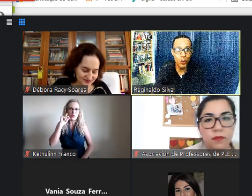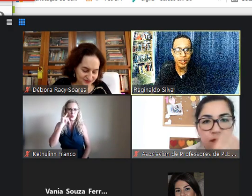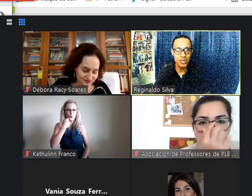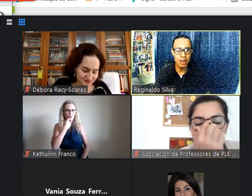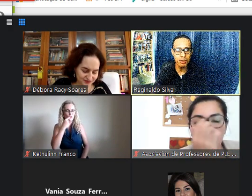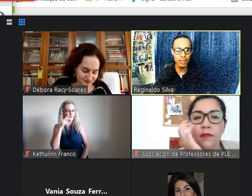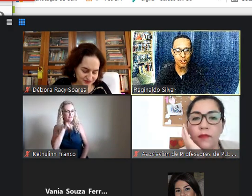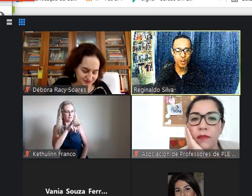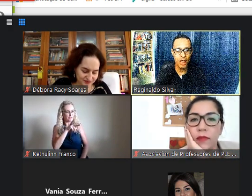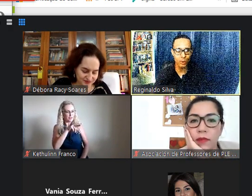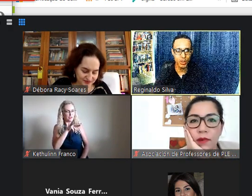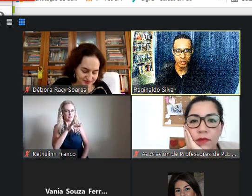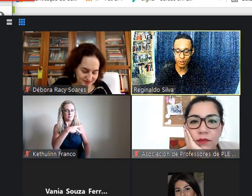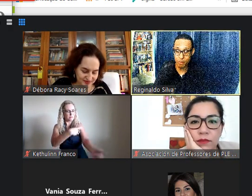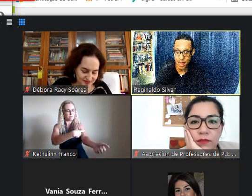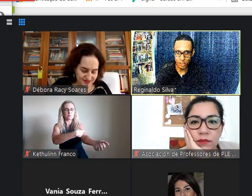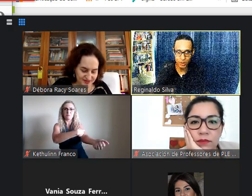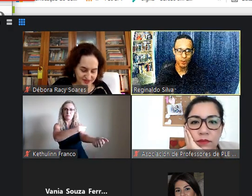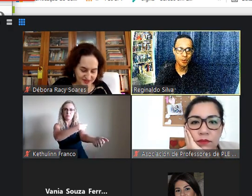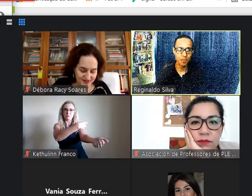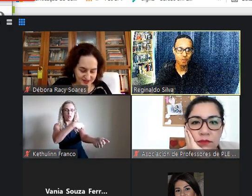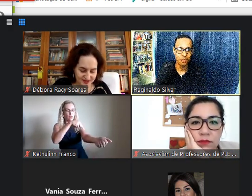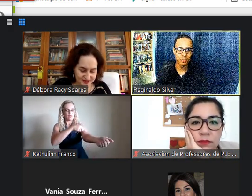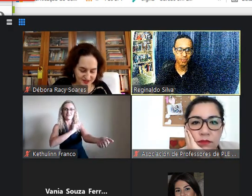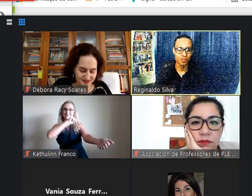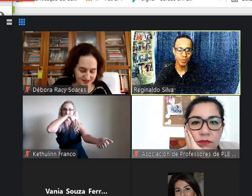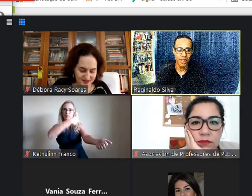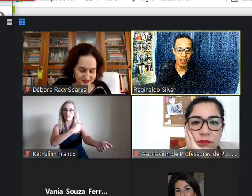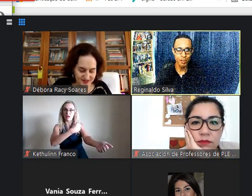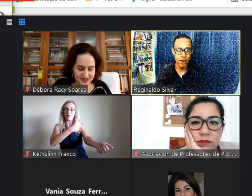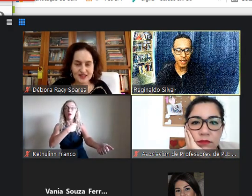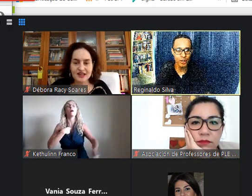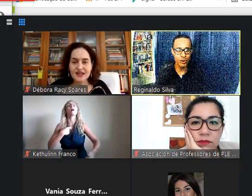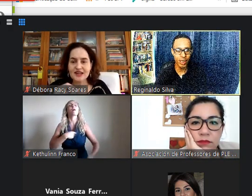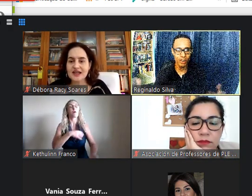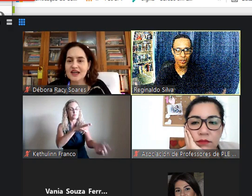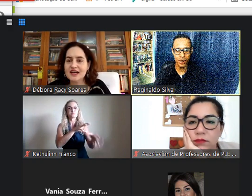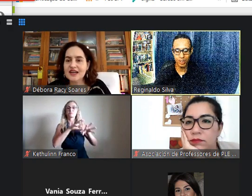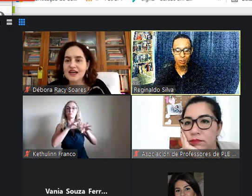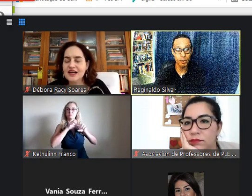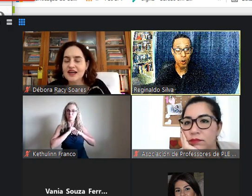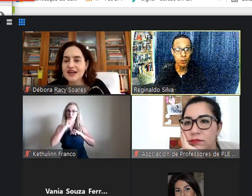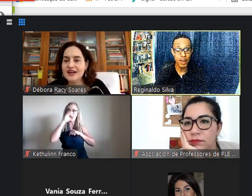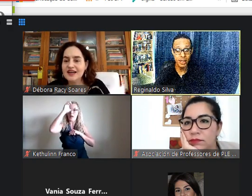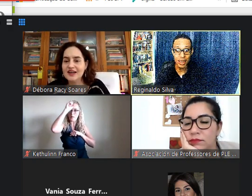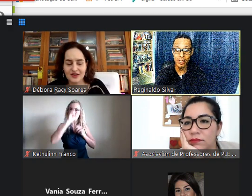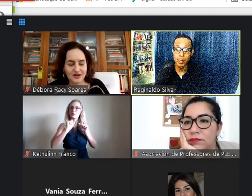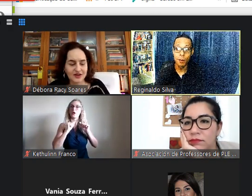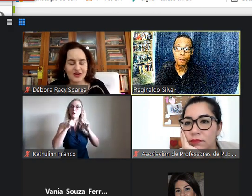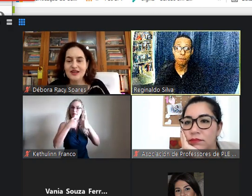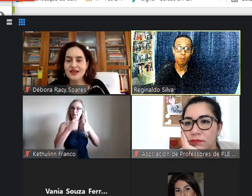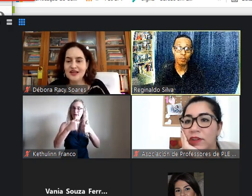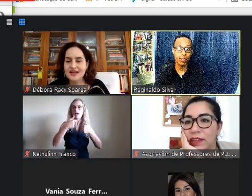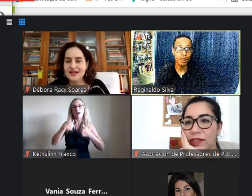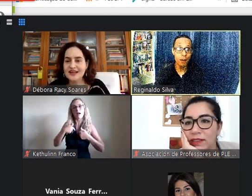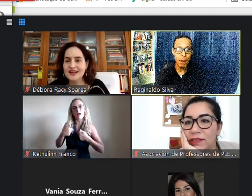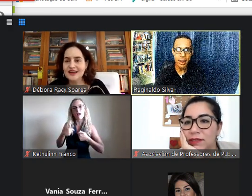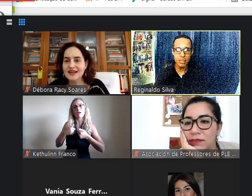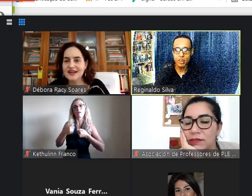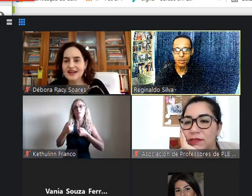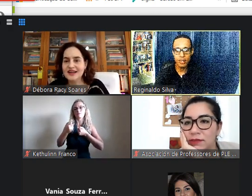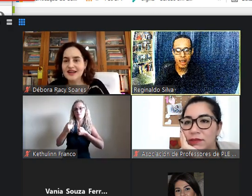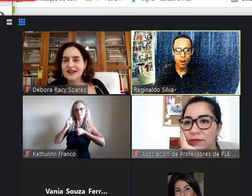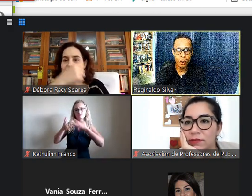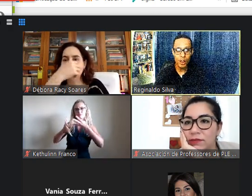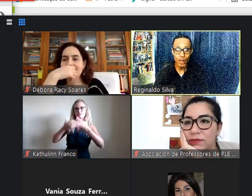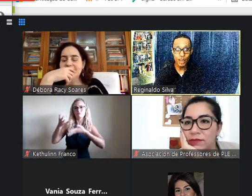o Exame Nacional do Ensino Médio, aqui no Brasil, né, nós conhecemos como Enem, aparece